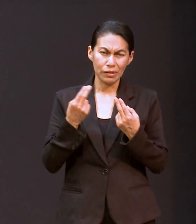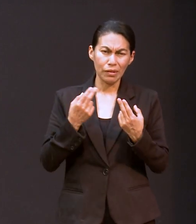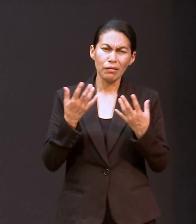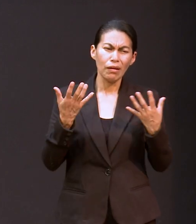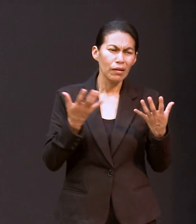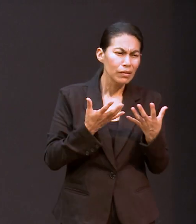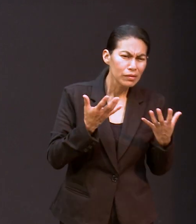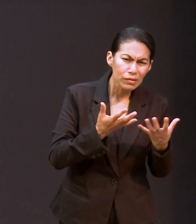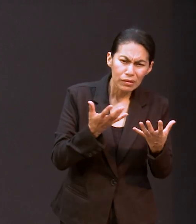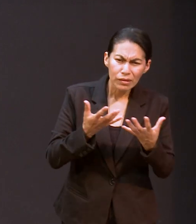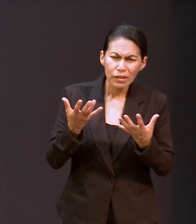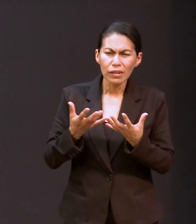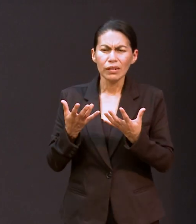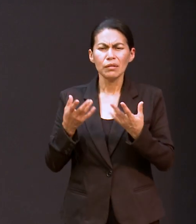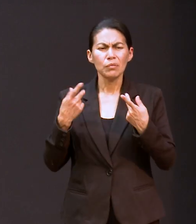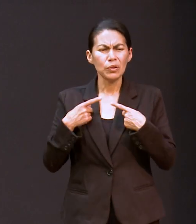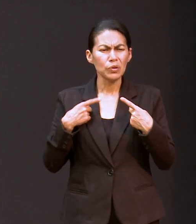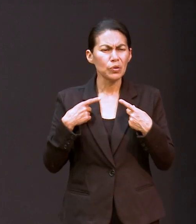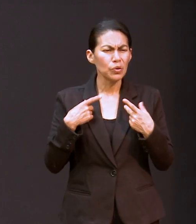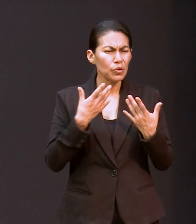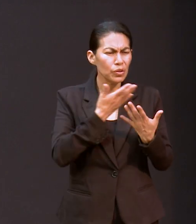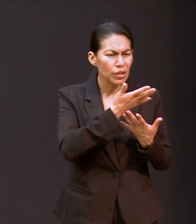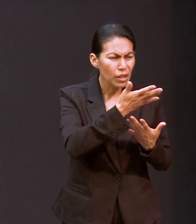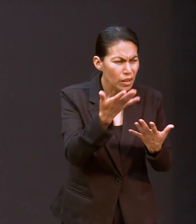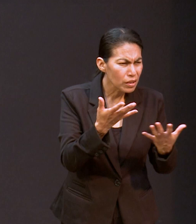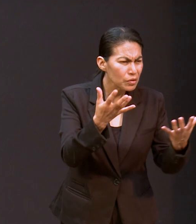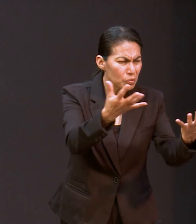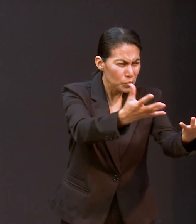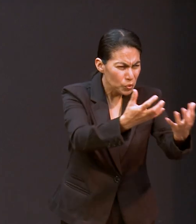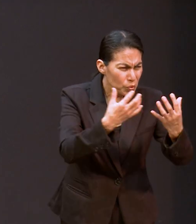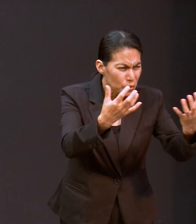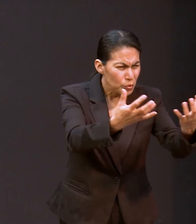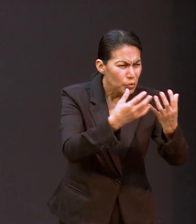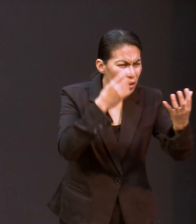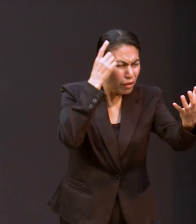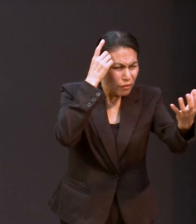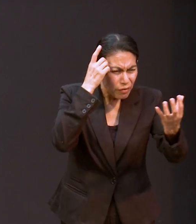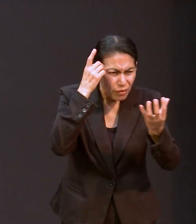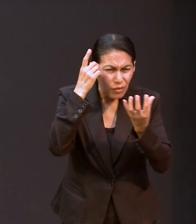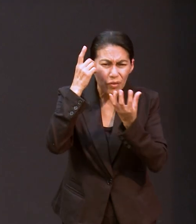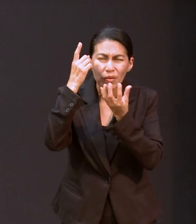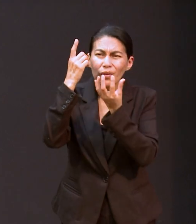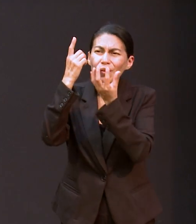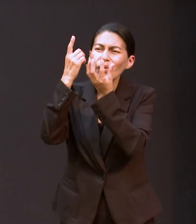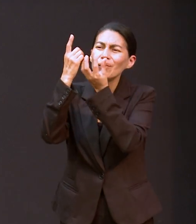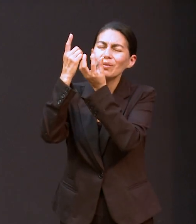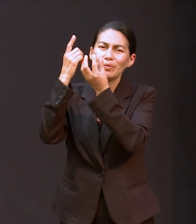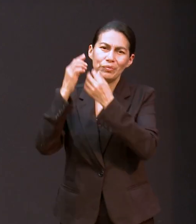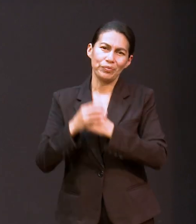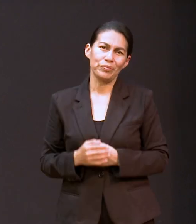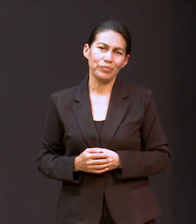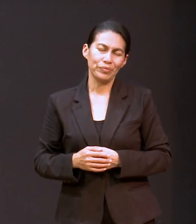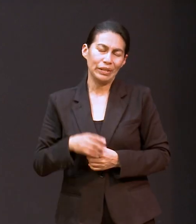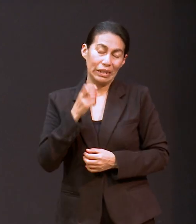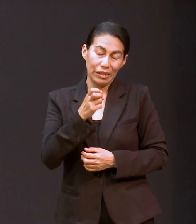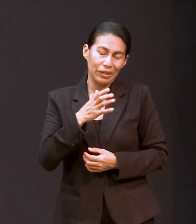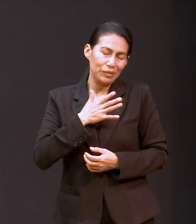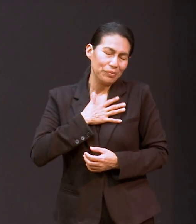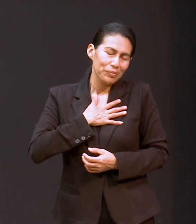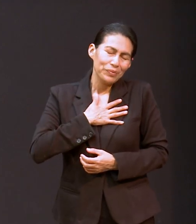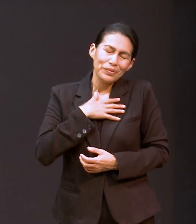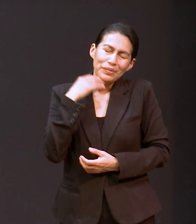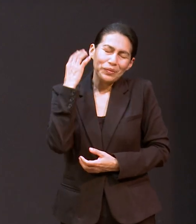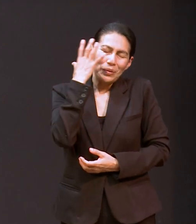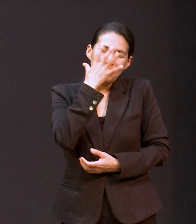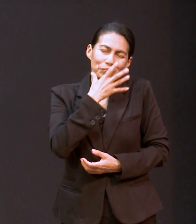utilizara necesitaba poder llegar a a ganar almas para Dios y para